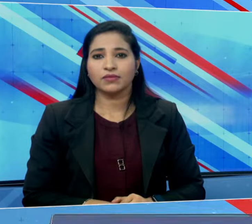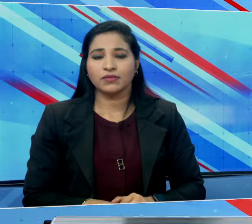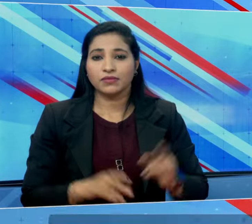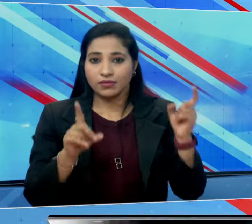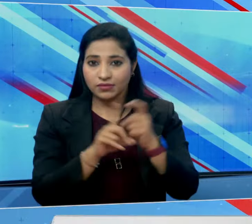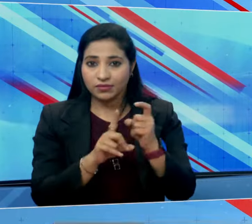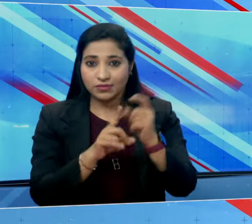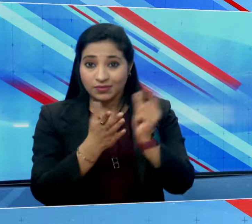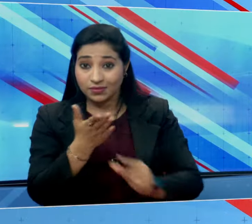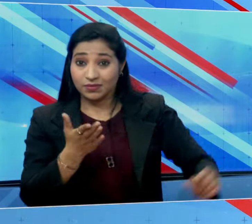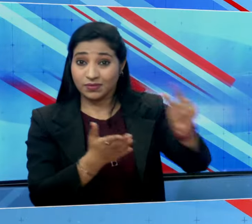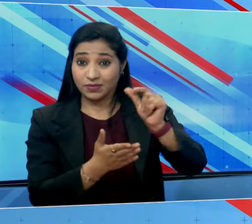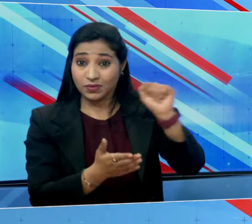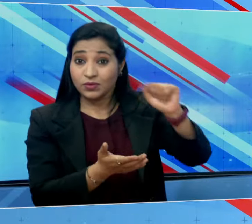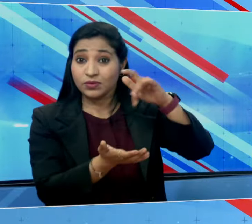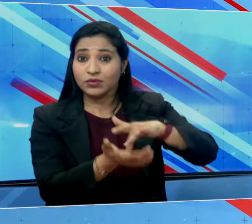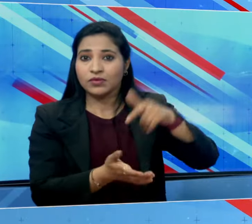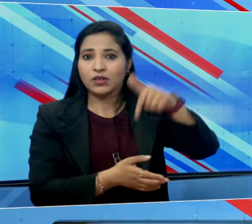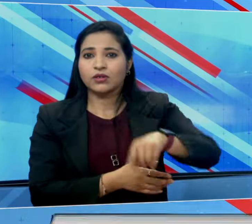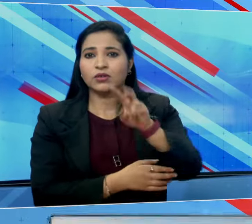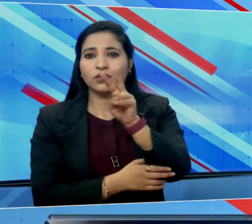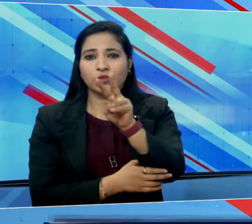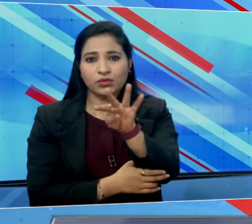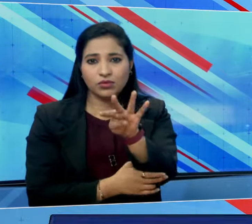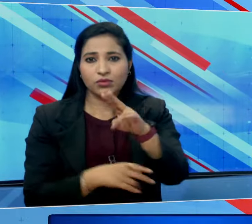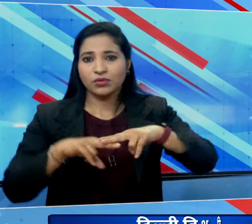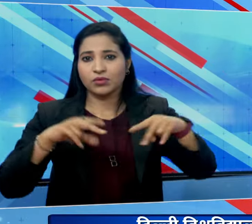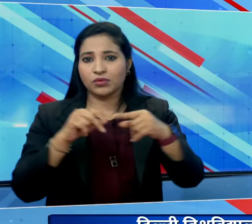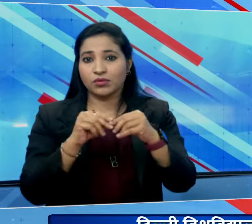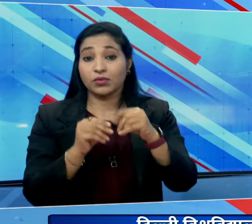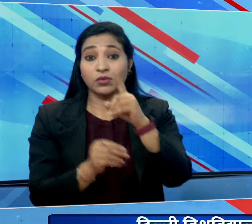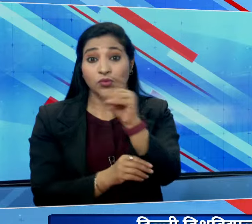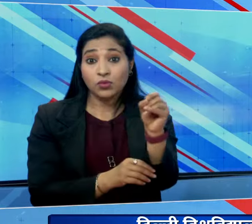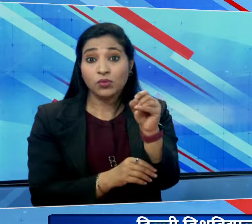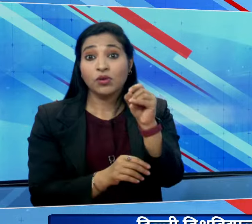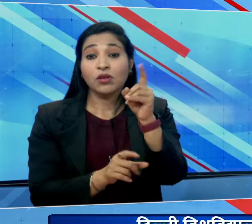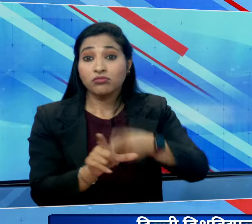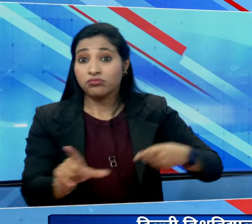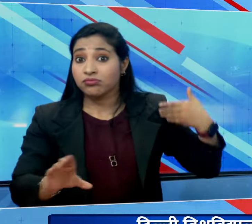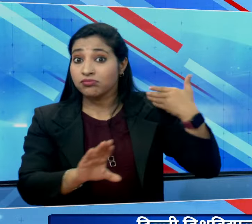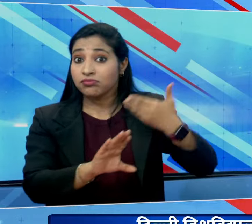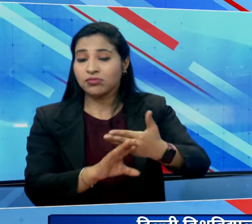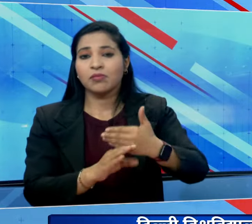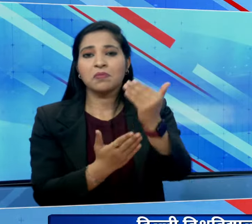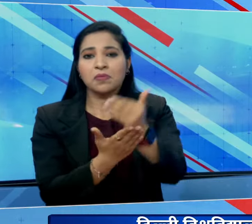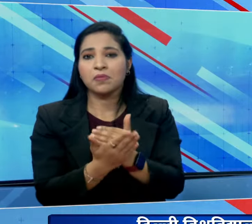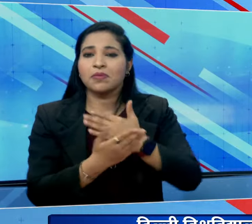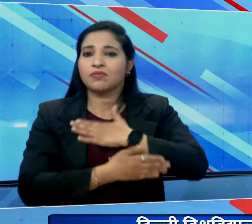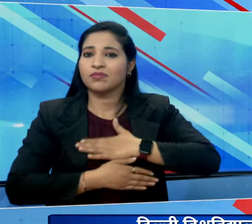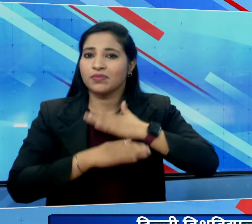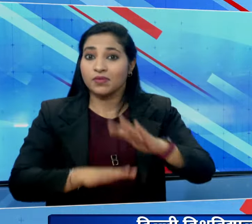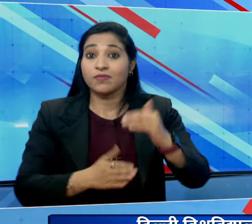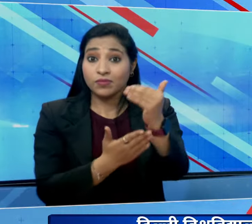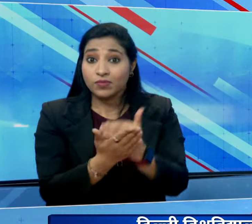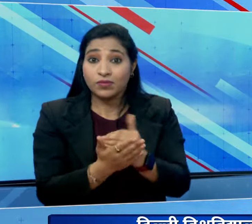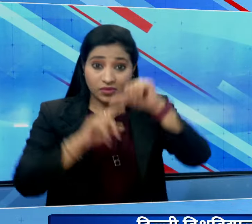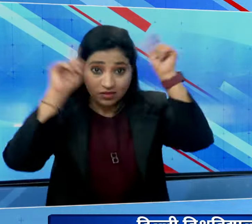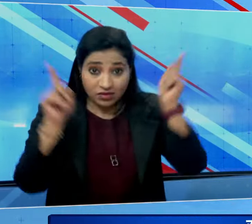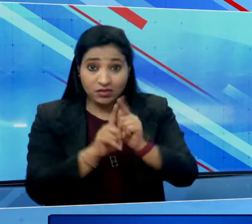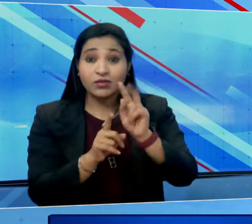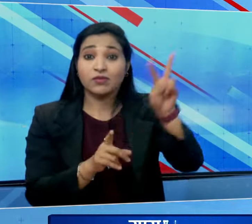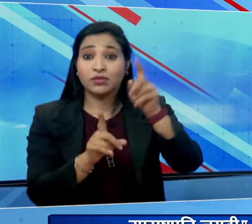दिल्ली विश्वविद्यालय आज 24 फरवरी को अपना 100वां वार्षिक दीक्षांत समारोह मना रहा है इस समारोह में देश के